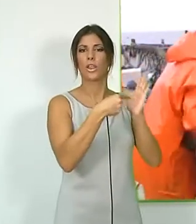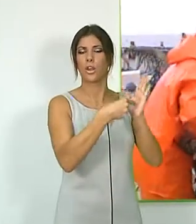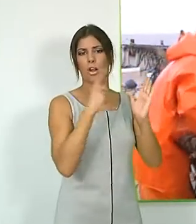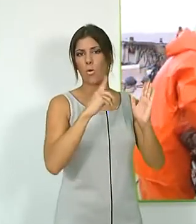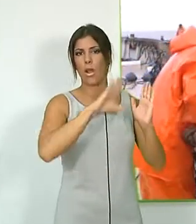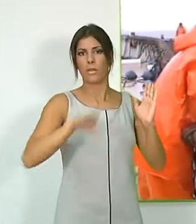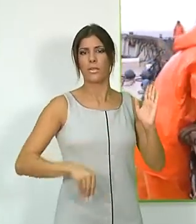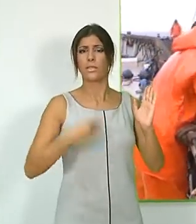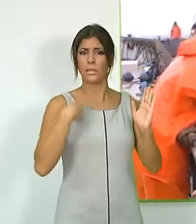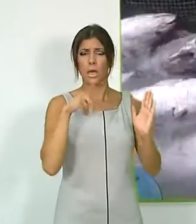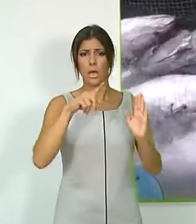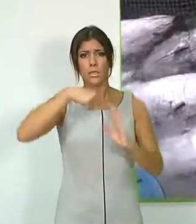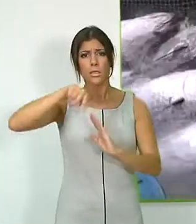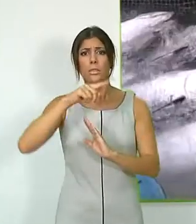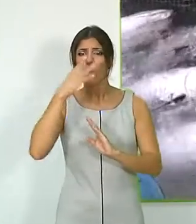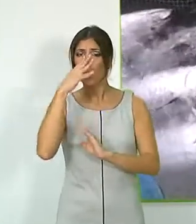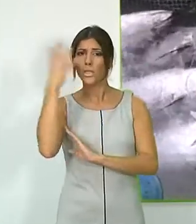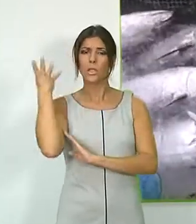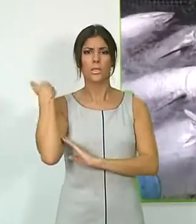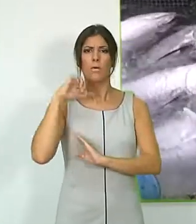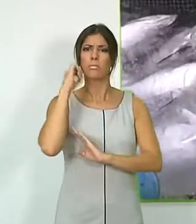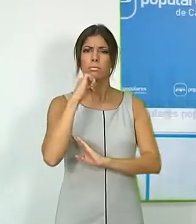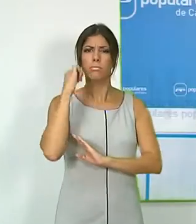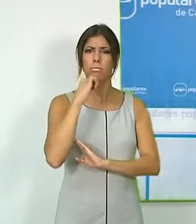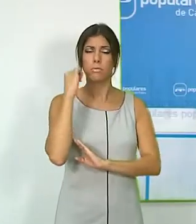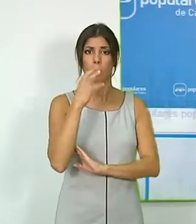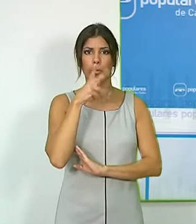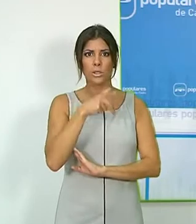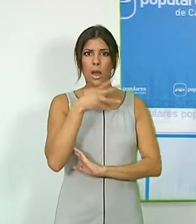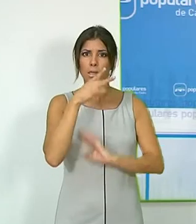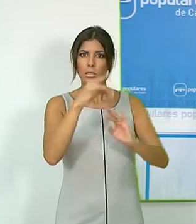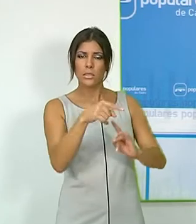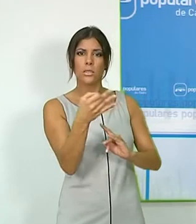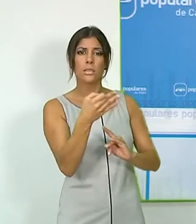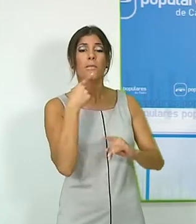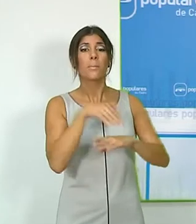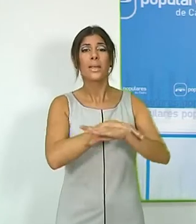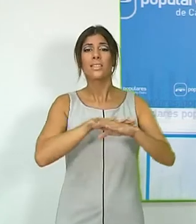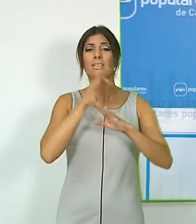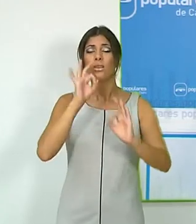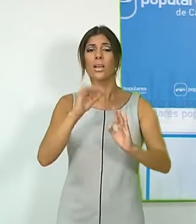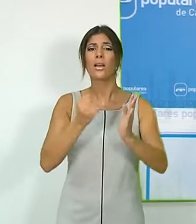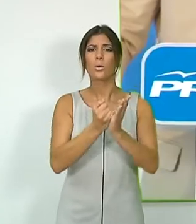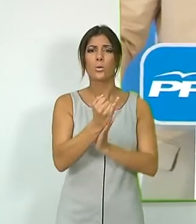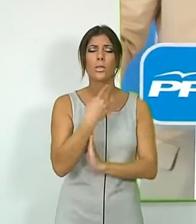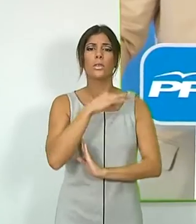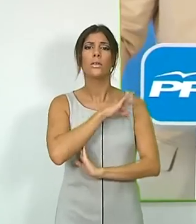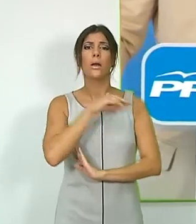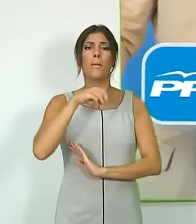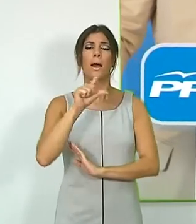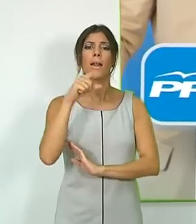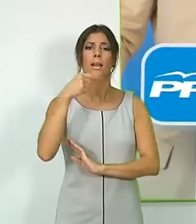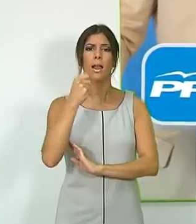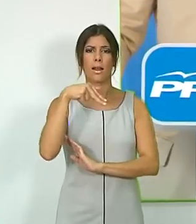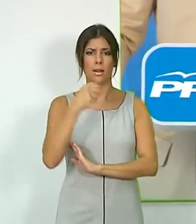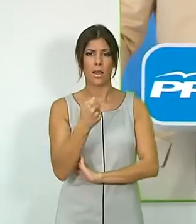condiciones, algo que llevan reclamando los últimos 4 años. Aurelio Sánchez ha querido contestar a la ministra de Agricultura y Pesca, Elena Espinosa